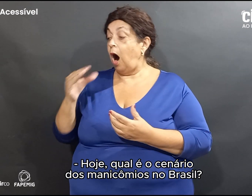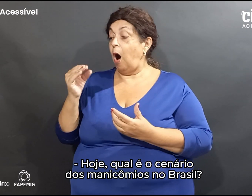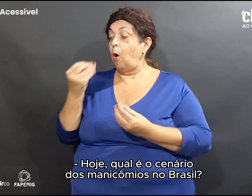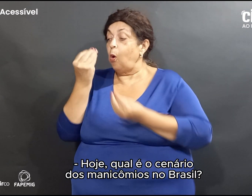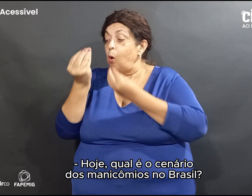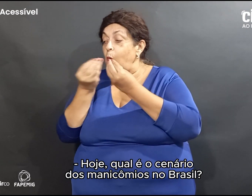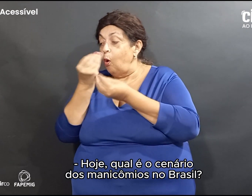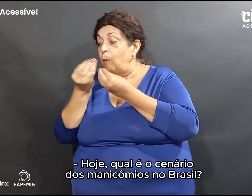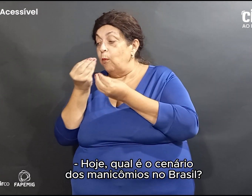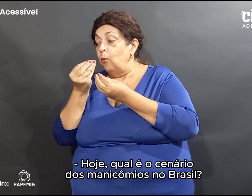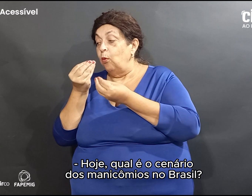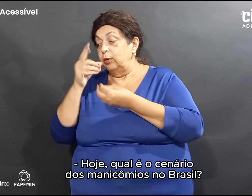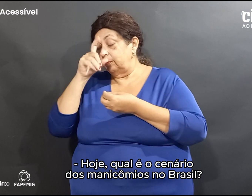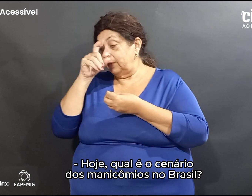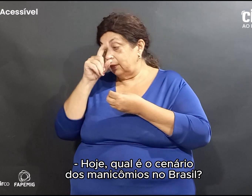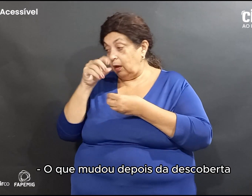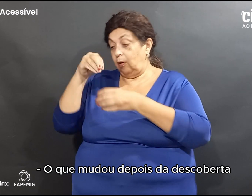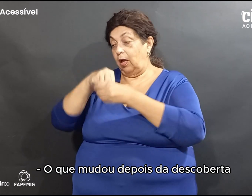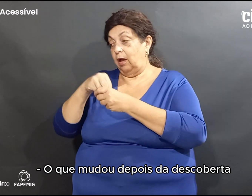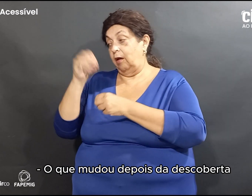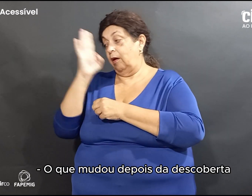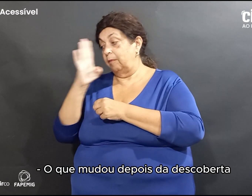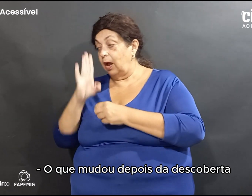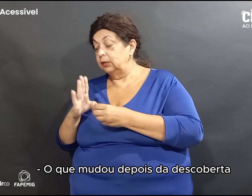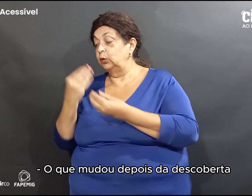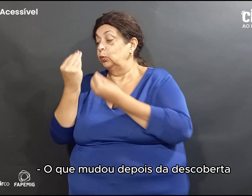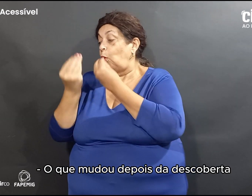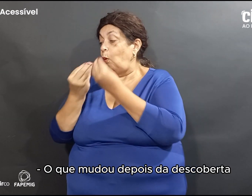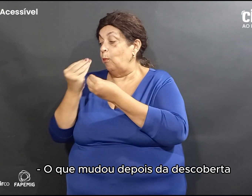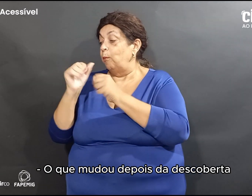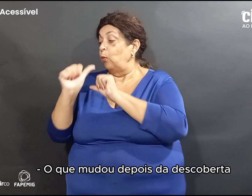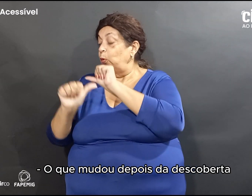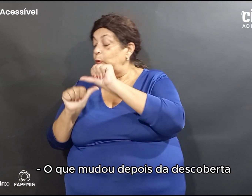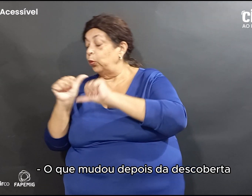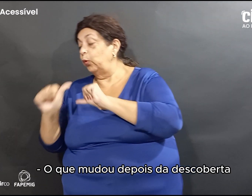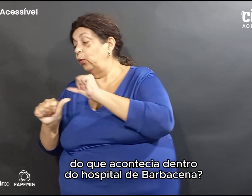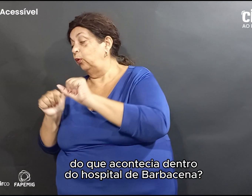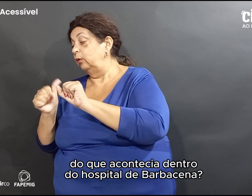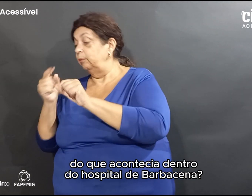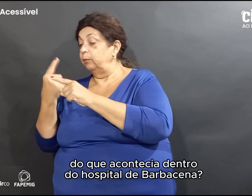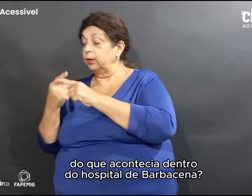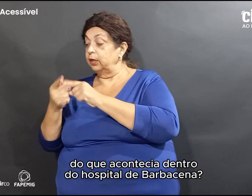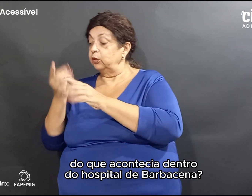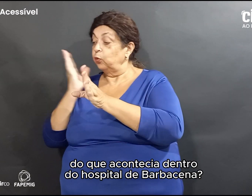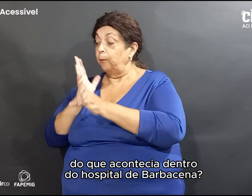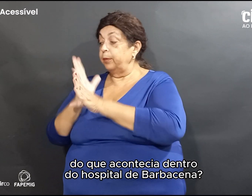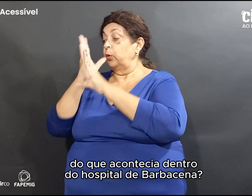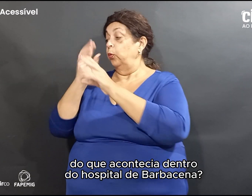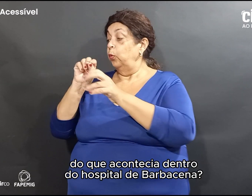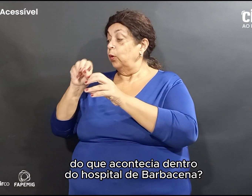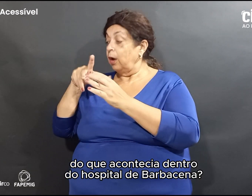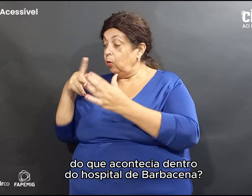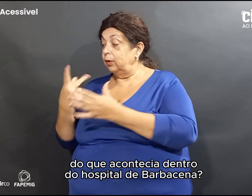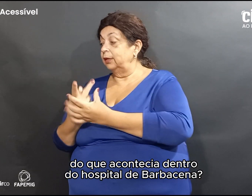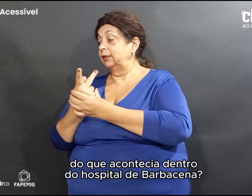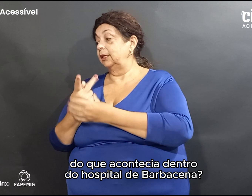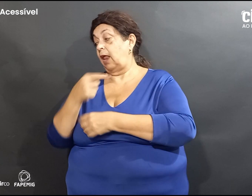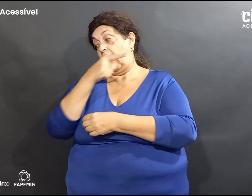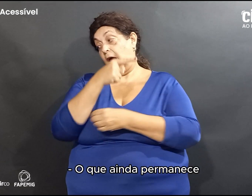dos manicômios no Brasil? O que mudou depois da descoberta, né, do que acontecia dentro do Hospital de Barbacena? O que